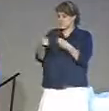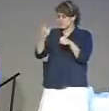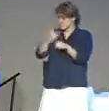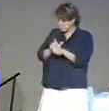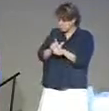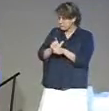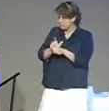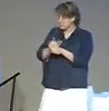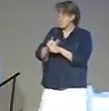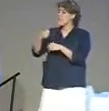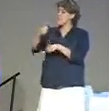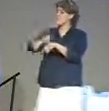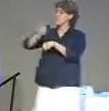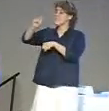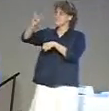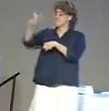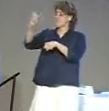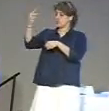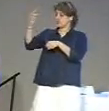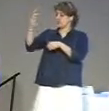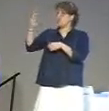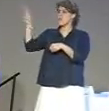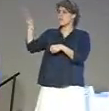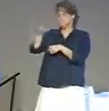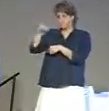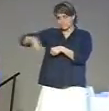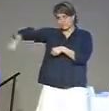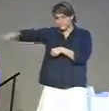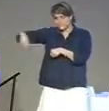de mayo de 2009.